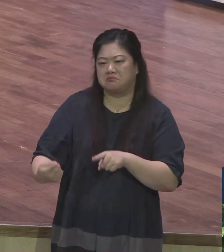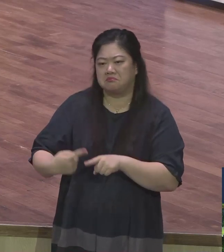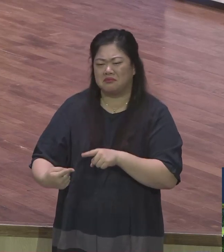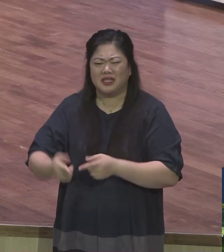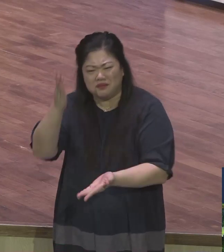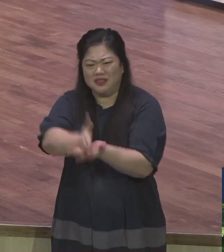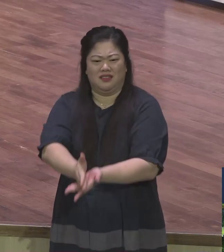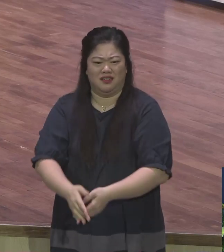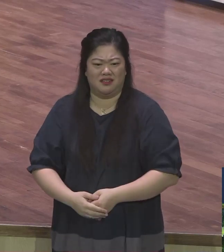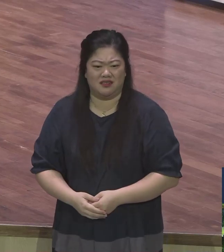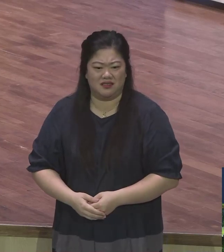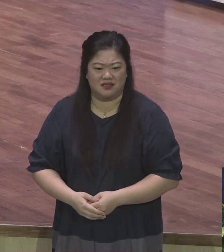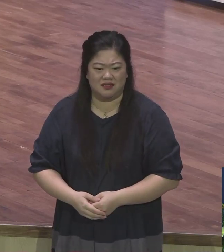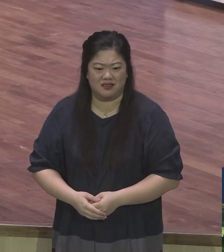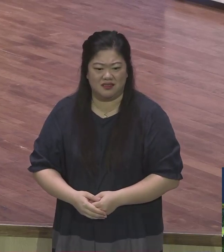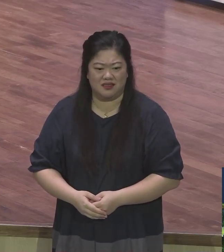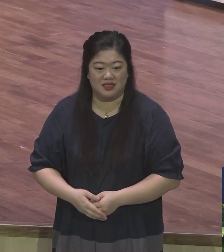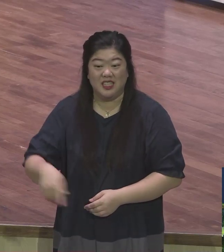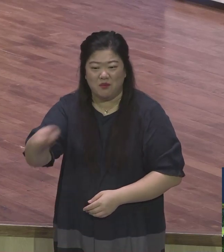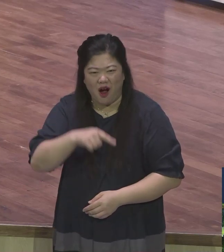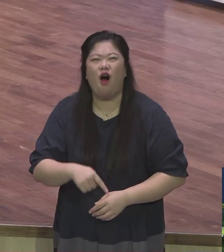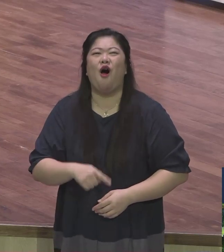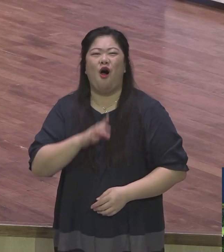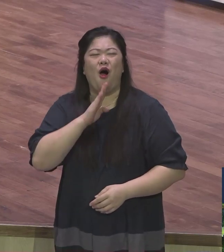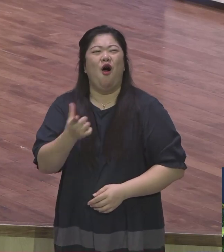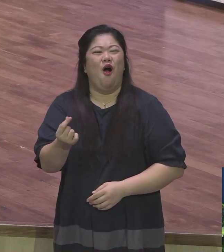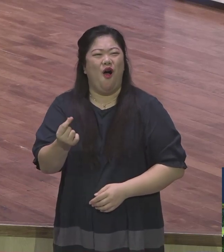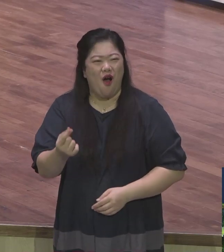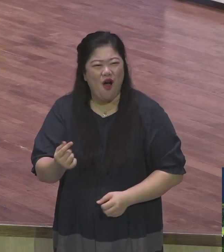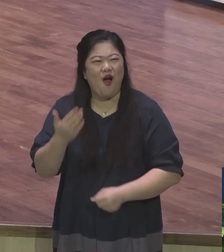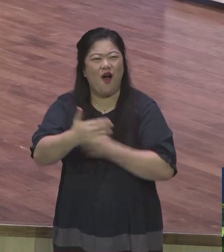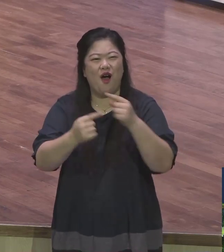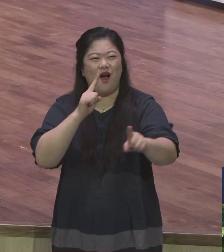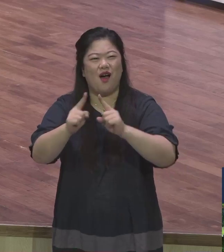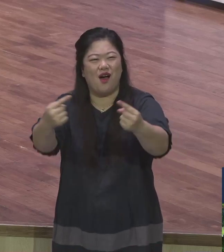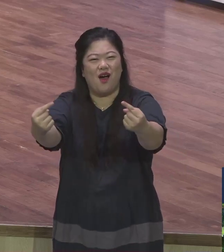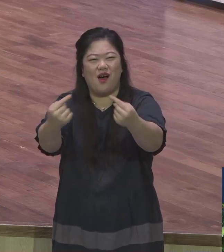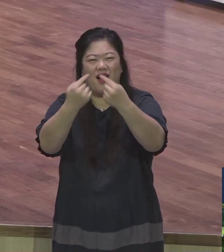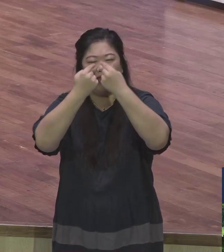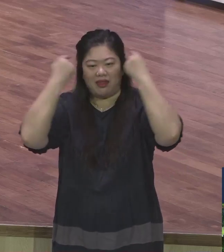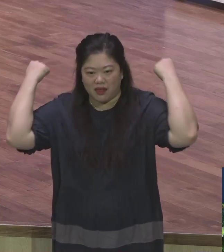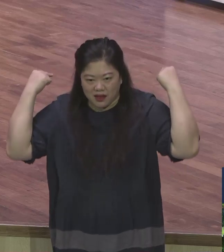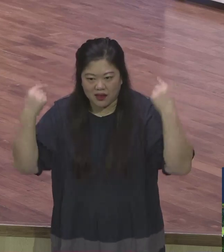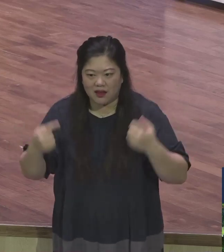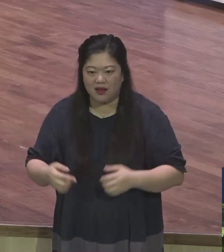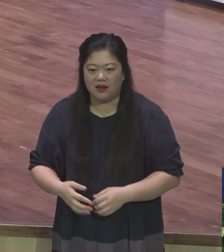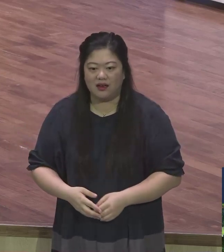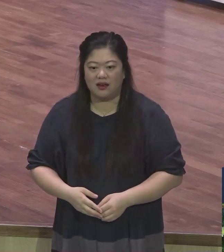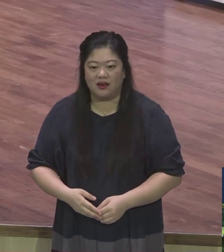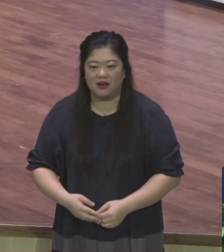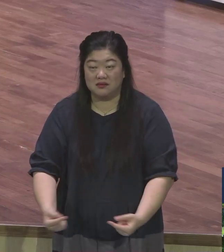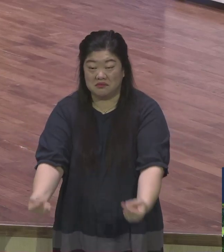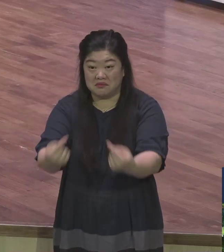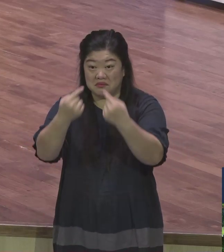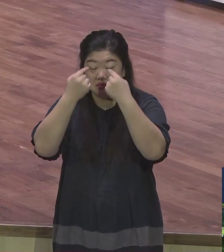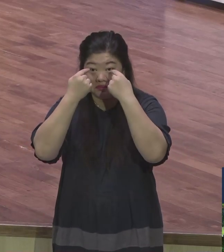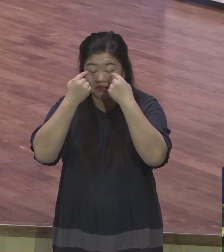하나님 말씀 안 들어요. 안 들어. 그러니까 영혼의 멸망 받을 수밖에 없는 인생을 절로 만단 말이에요.